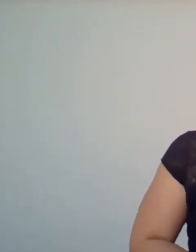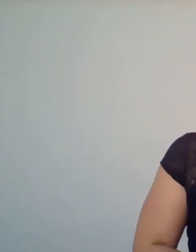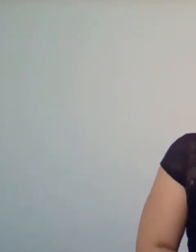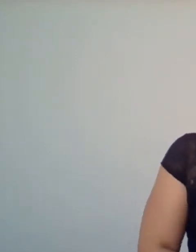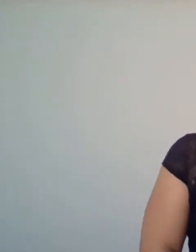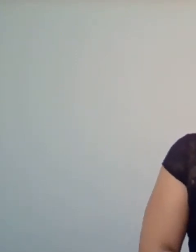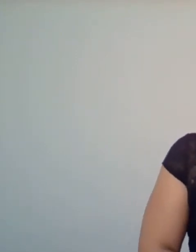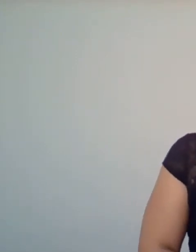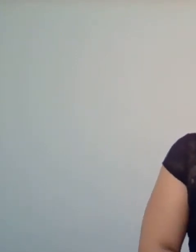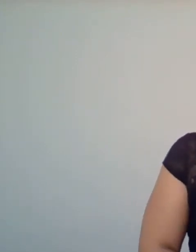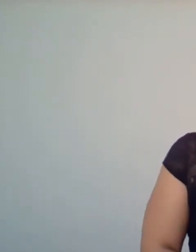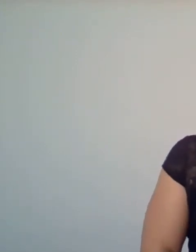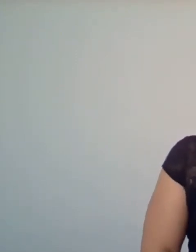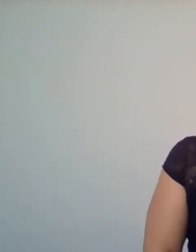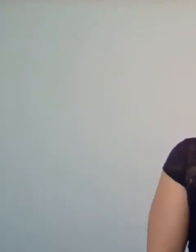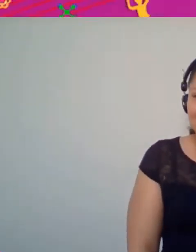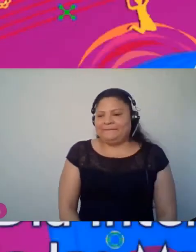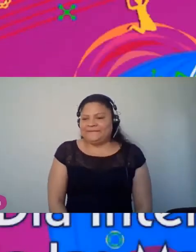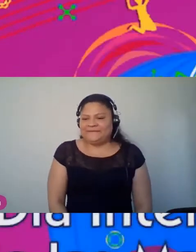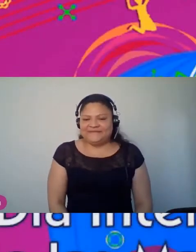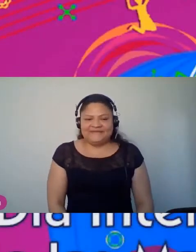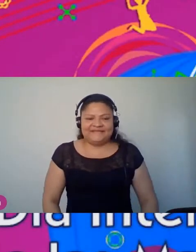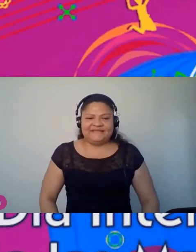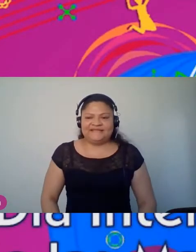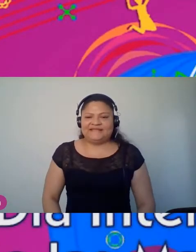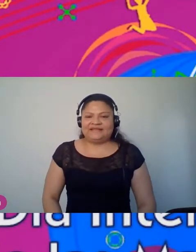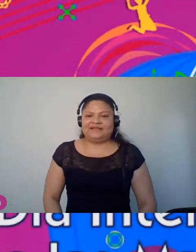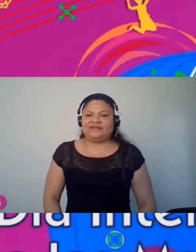eso sería todo. Muchas gracias.